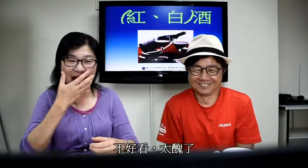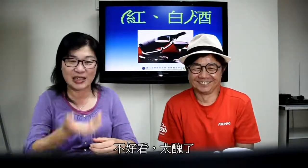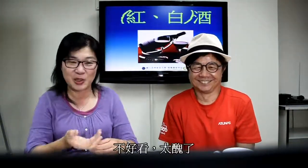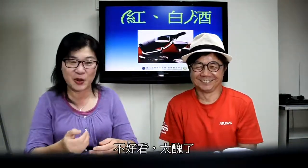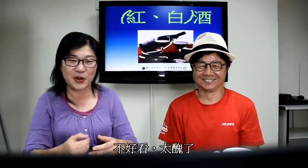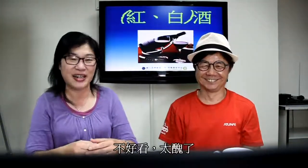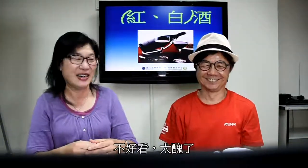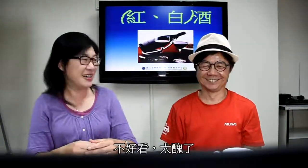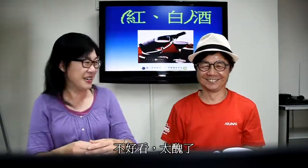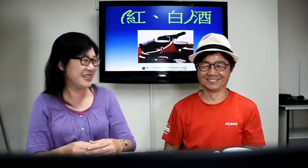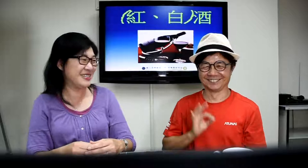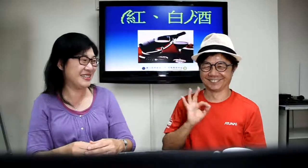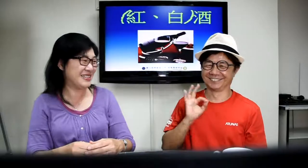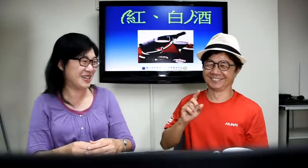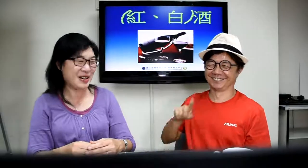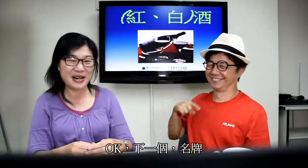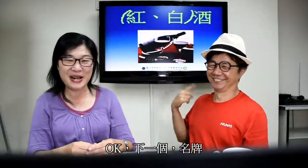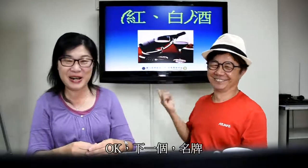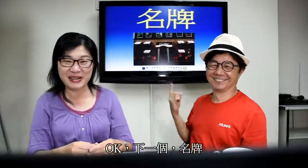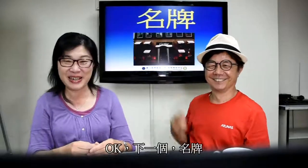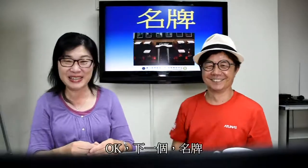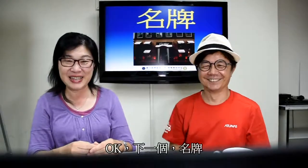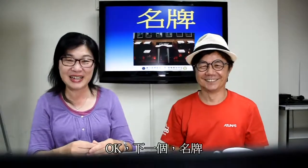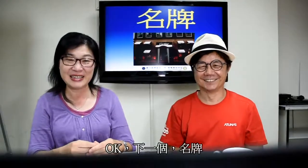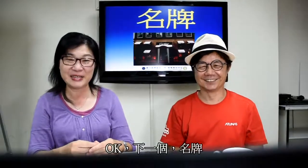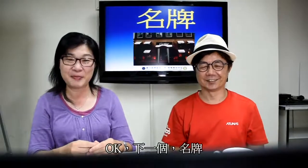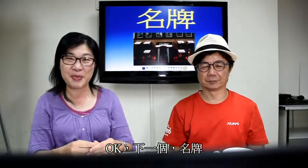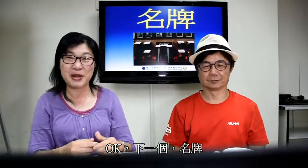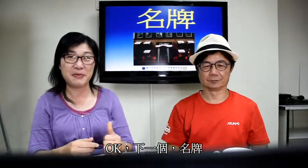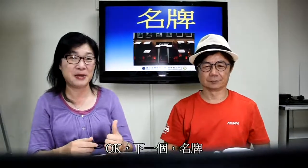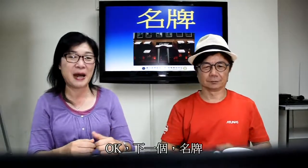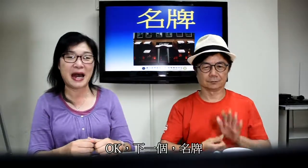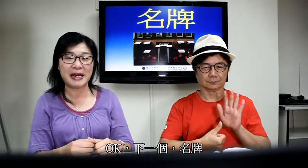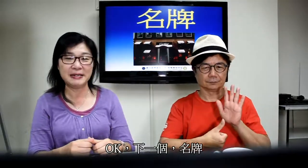丑了。OK， 下一个名牌